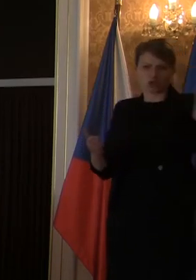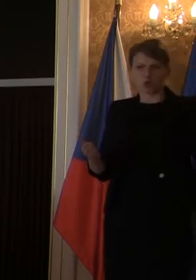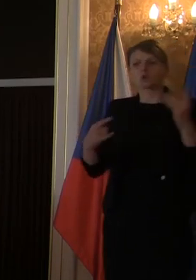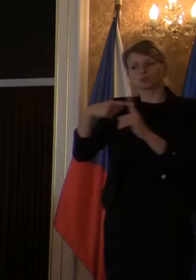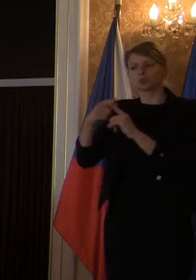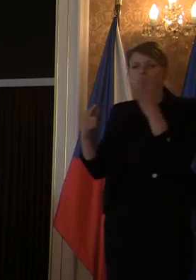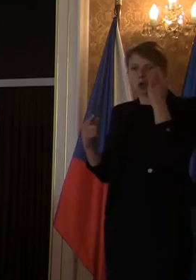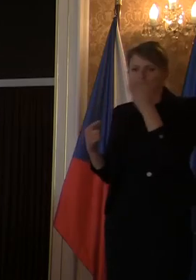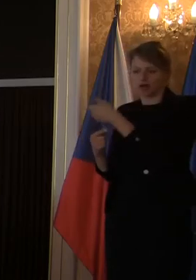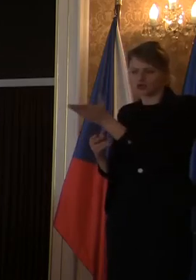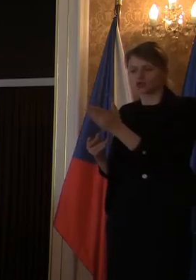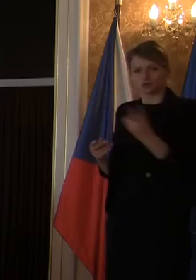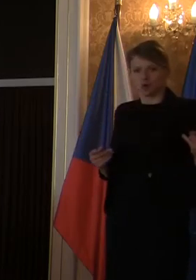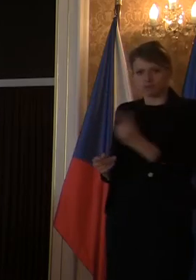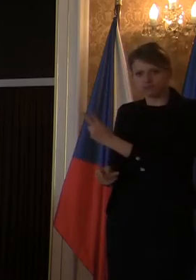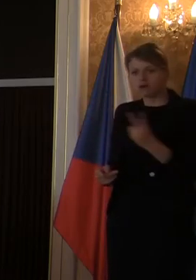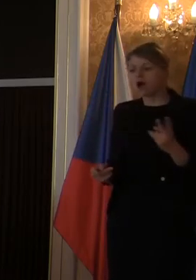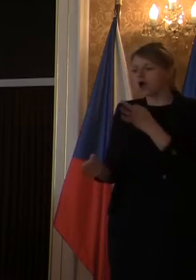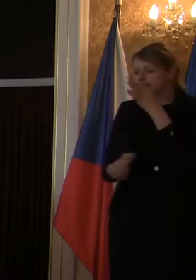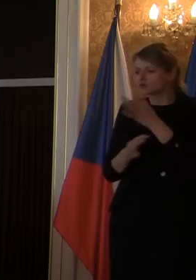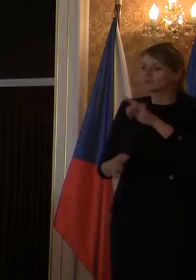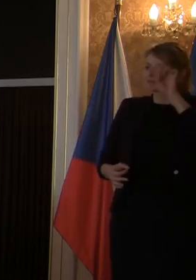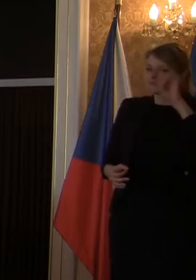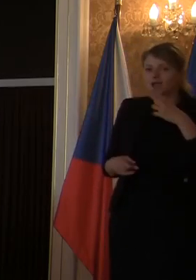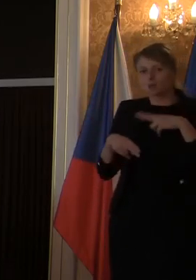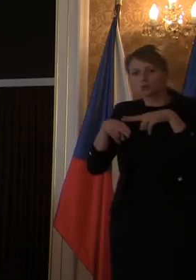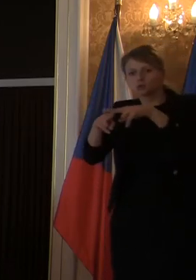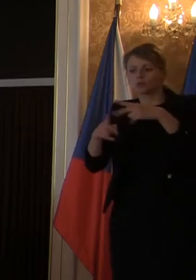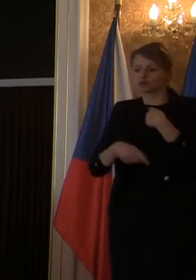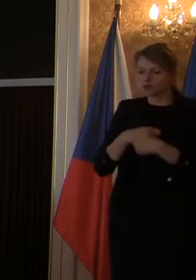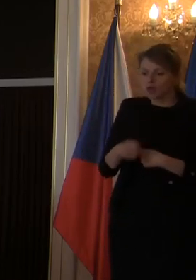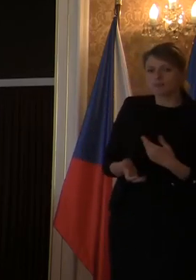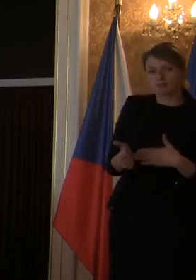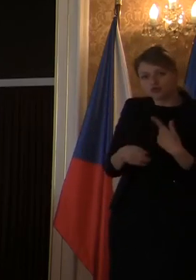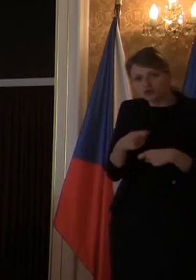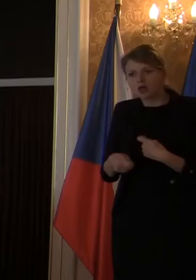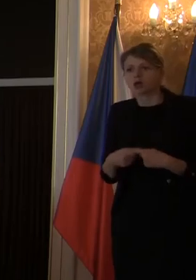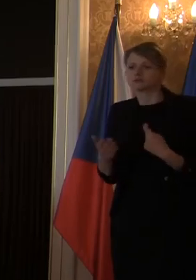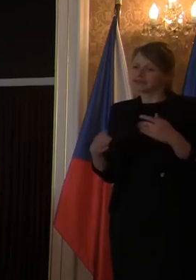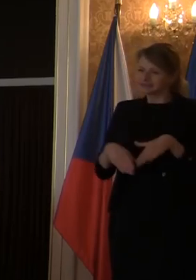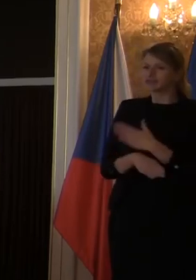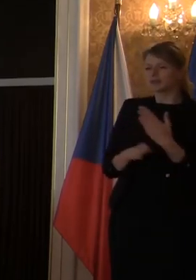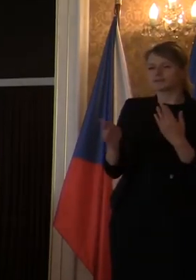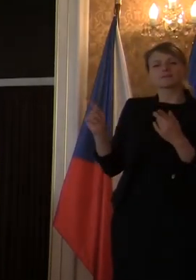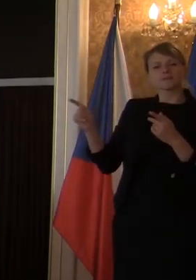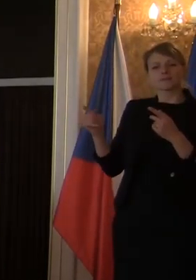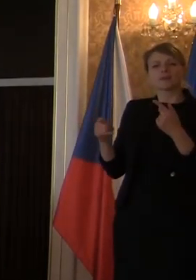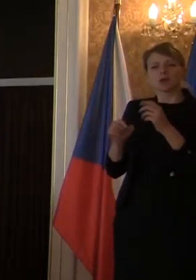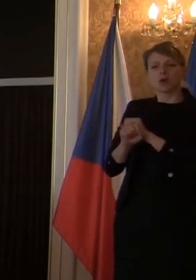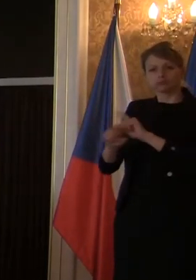odborné veřejnosti. Rozesílali jsme na tisíce adres, ta čtenost byla poměrně vysoká, čili i